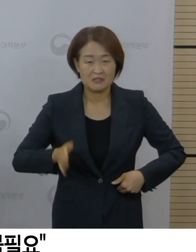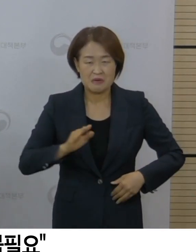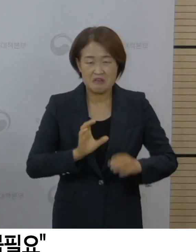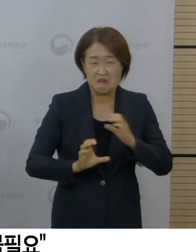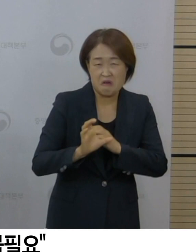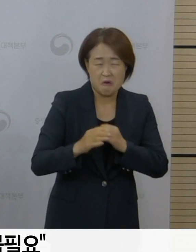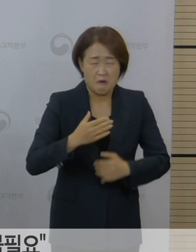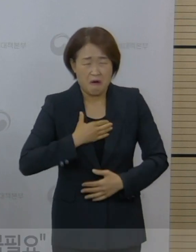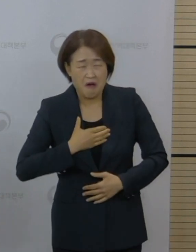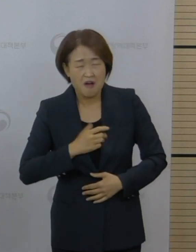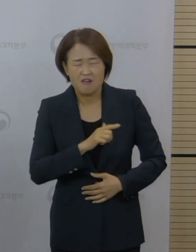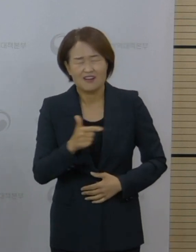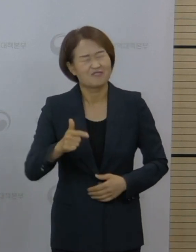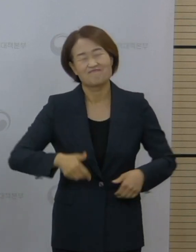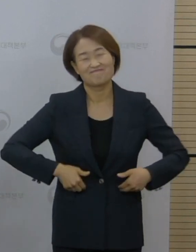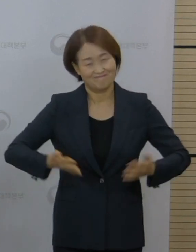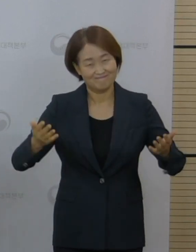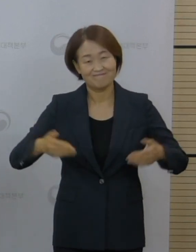불필요하다고 생각합니다.